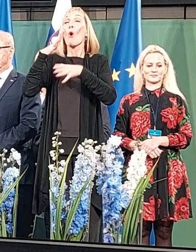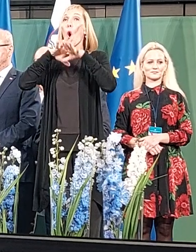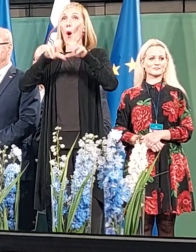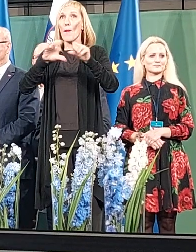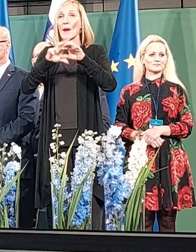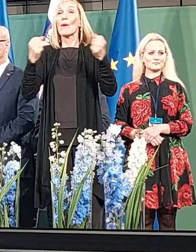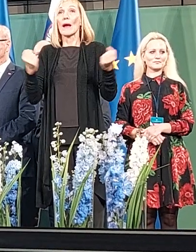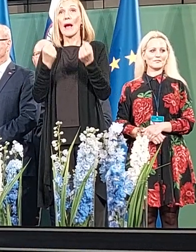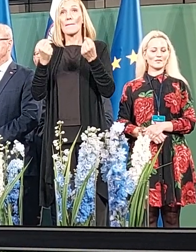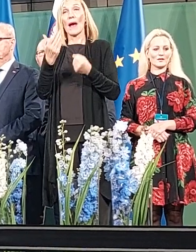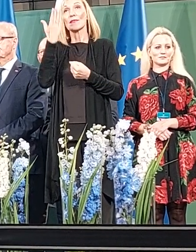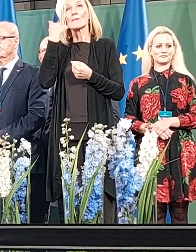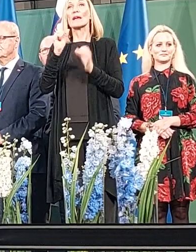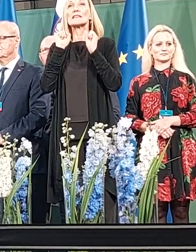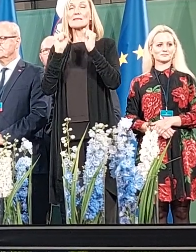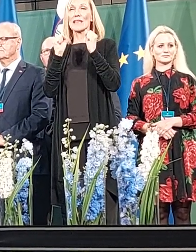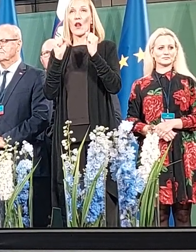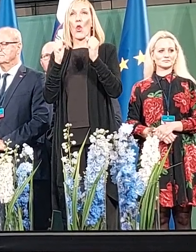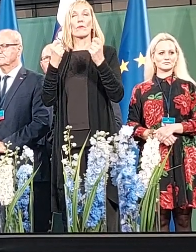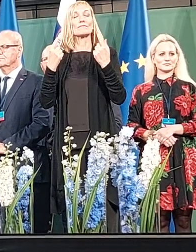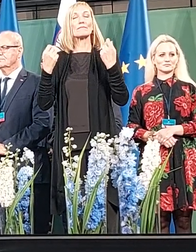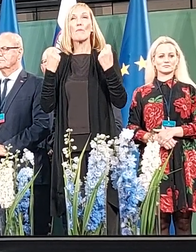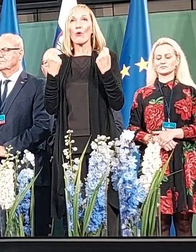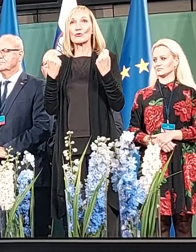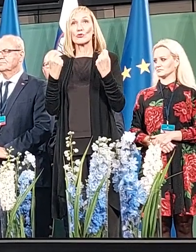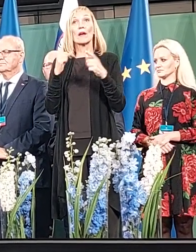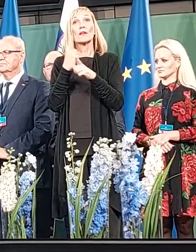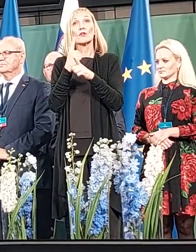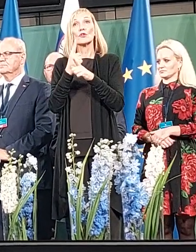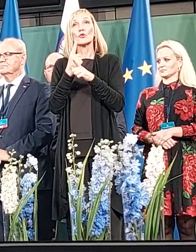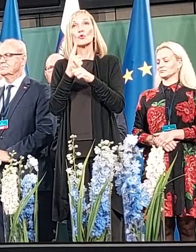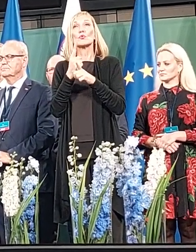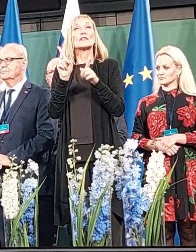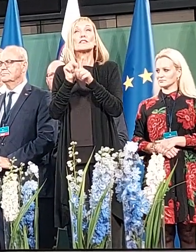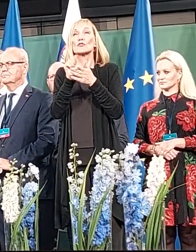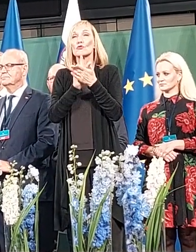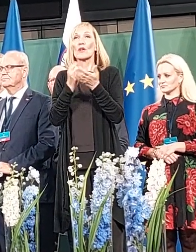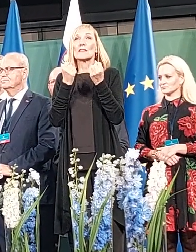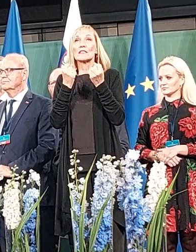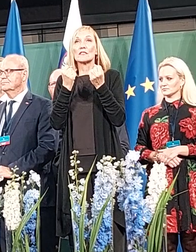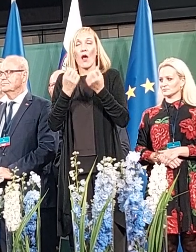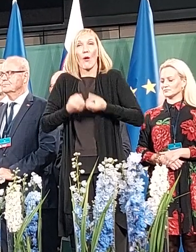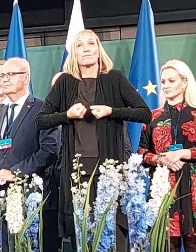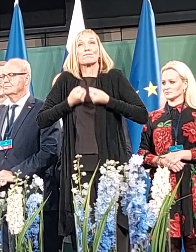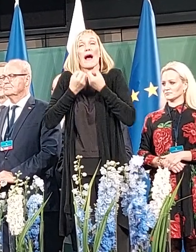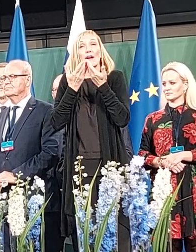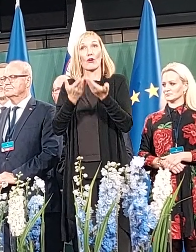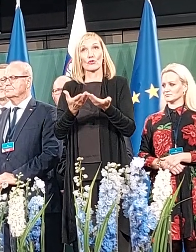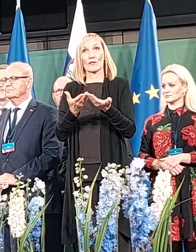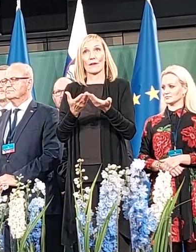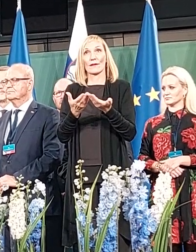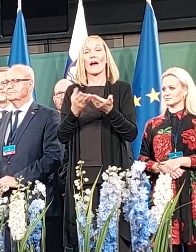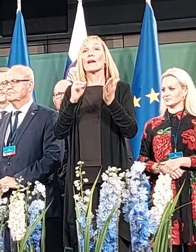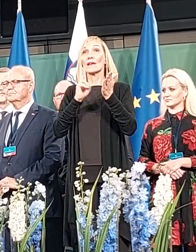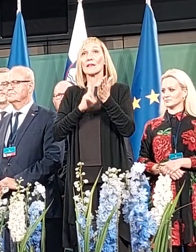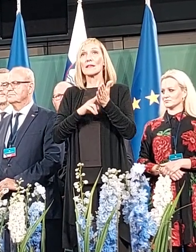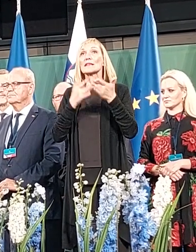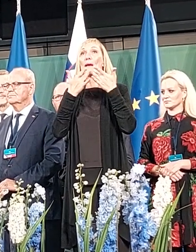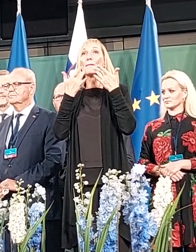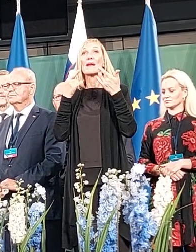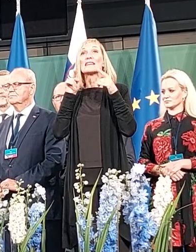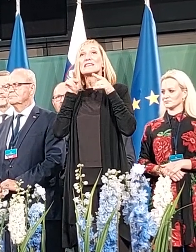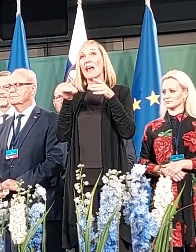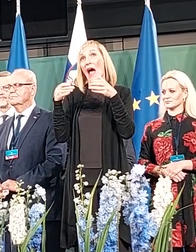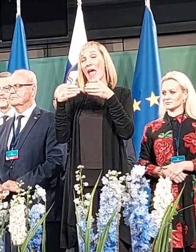opravili, kampanja je bila zelo intenzivna in hkrati zelo angažirana in res brez